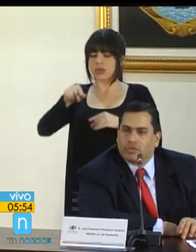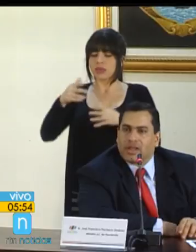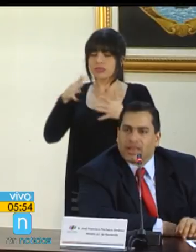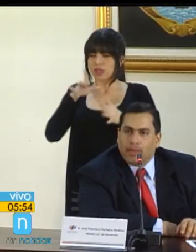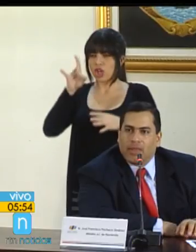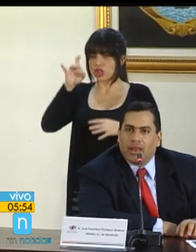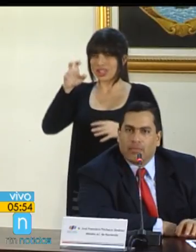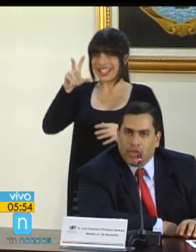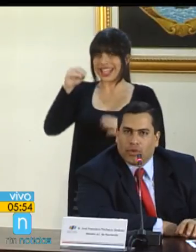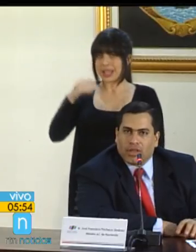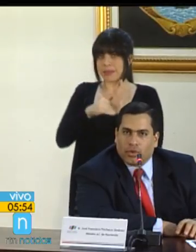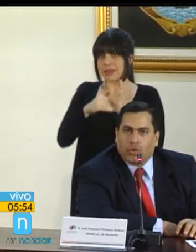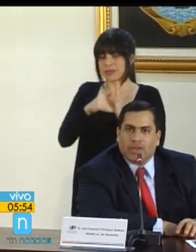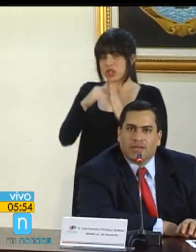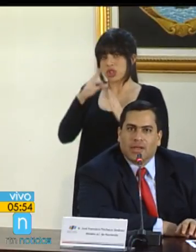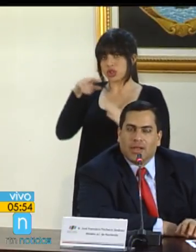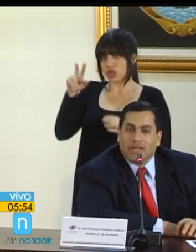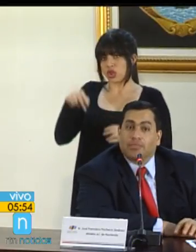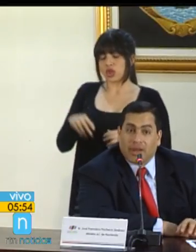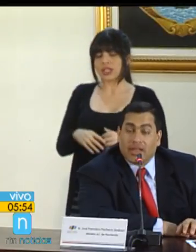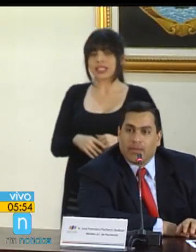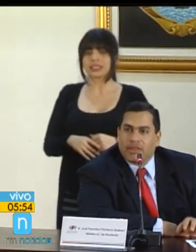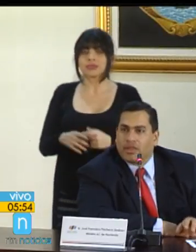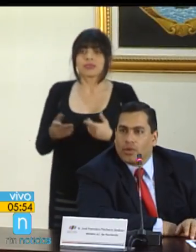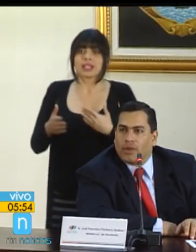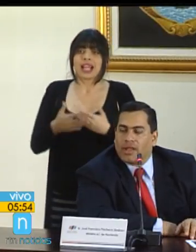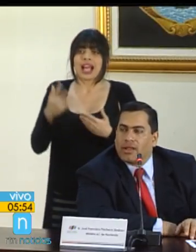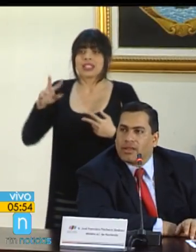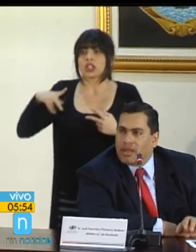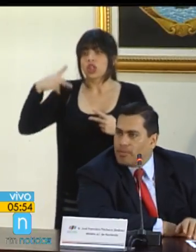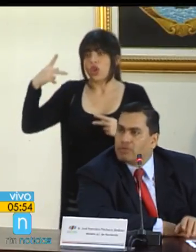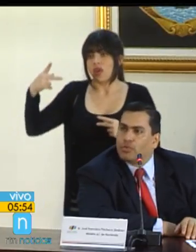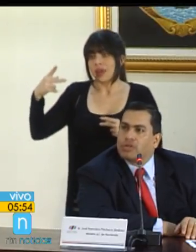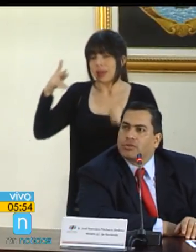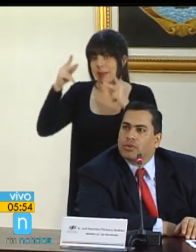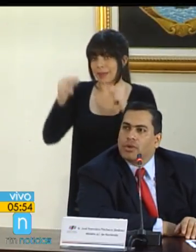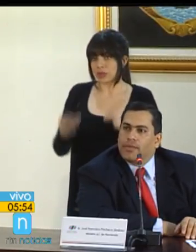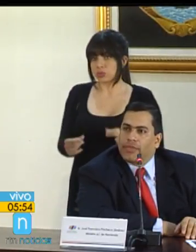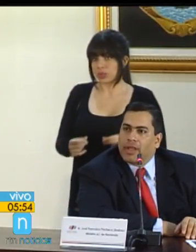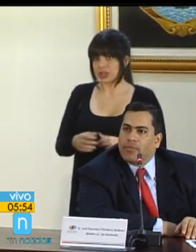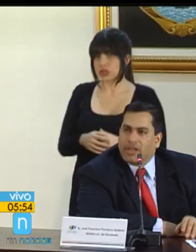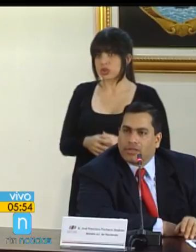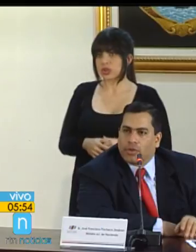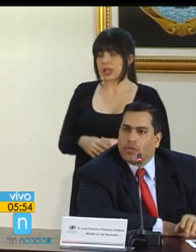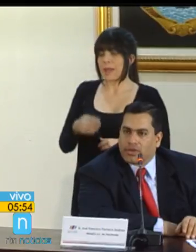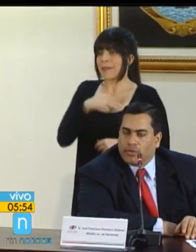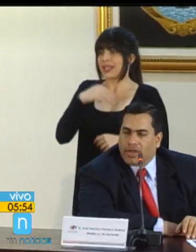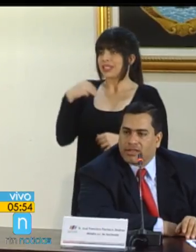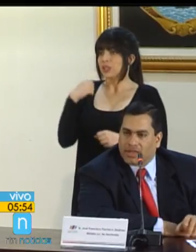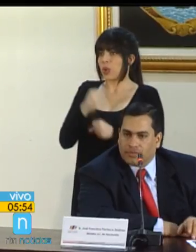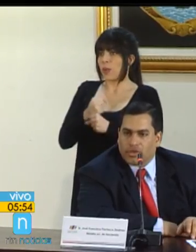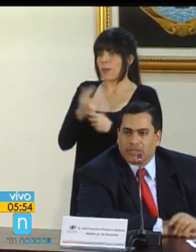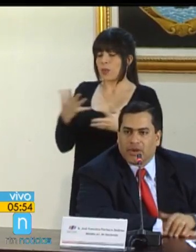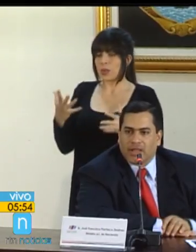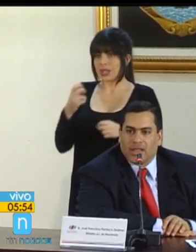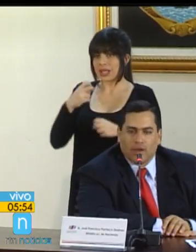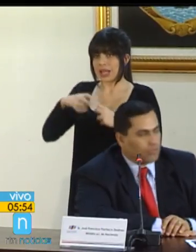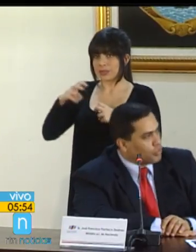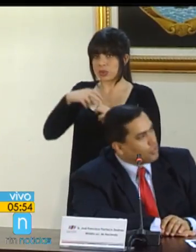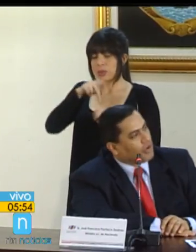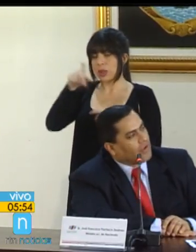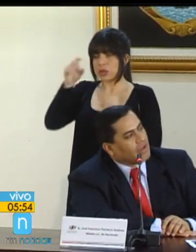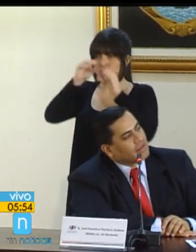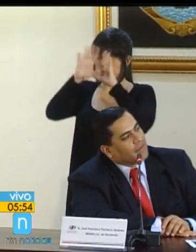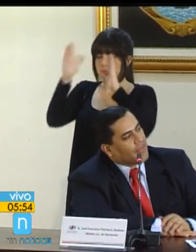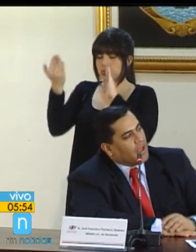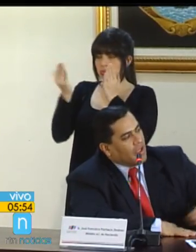830.000 millones de colones. Es prácticamente el doble del presupuesto del Ministerio de Obras Públicas y Transportes, para que tengan un